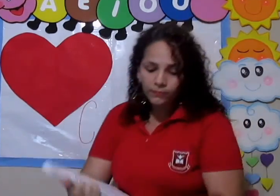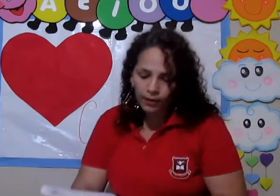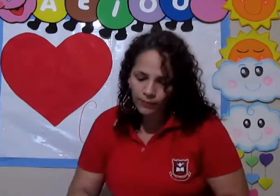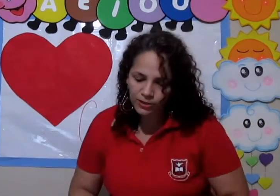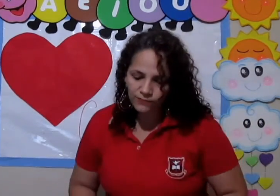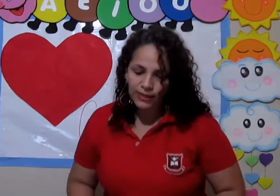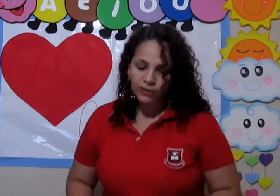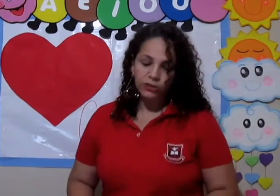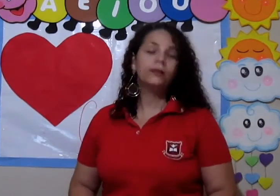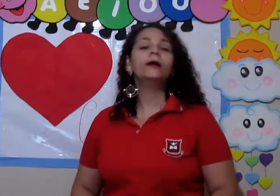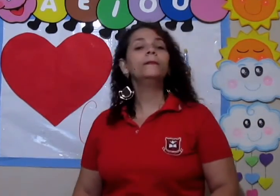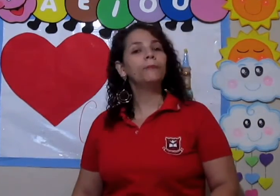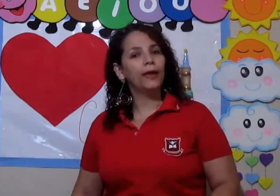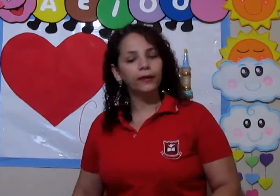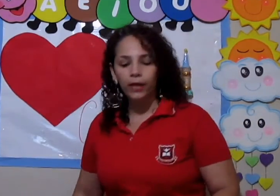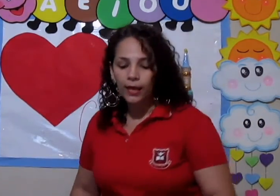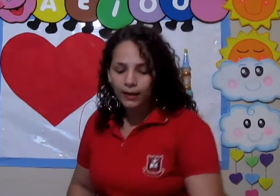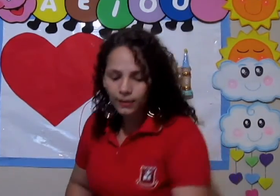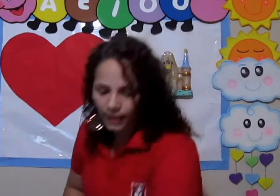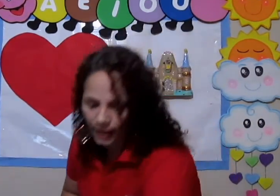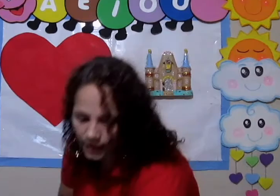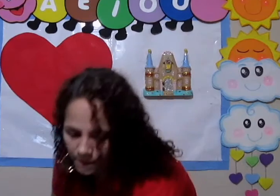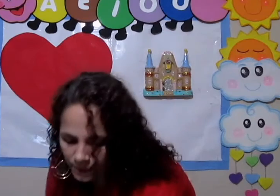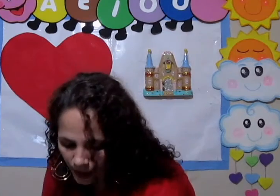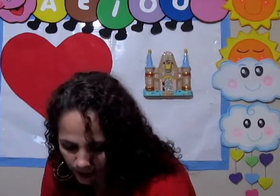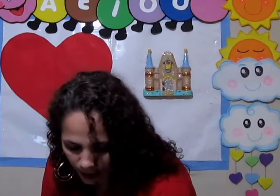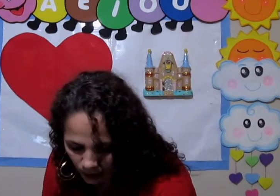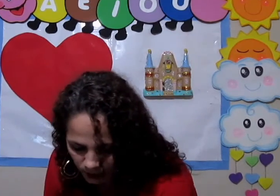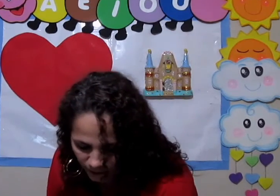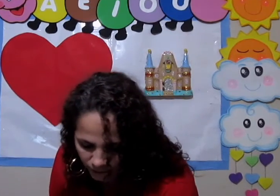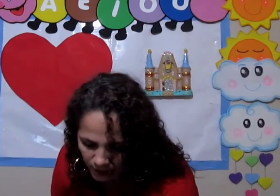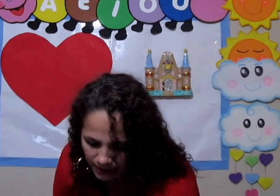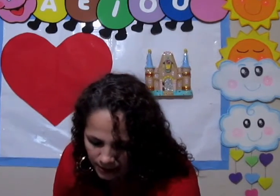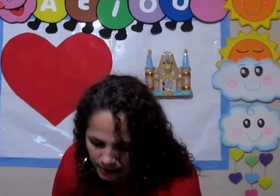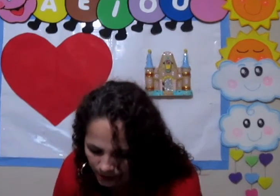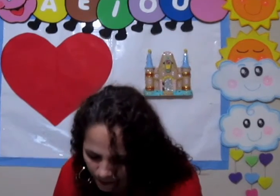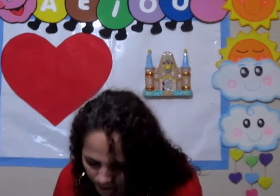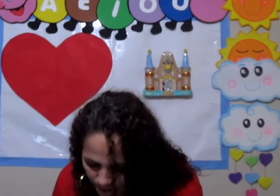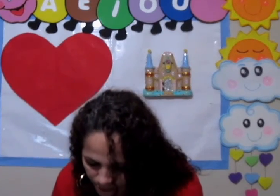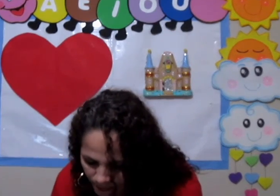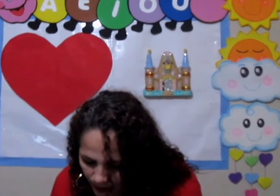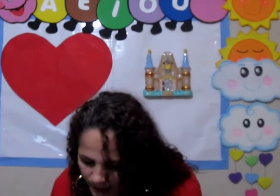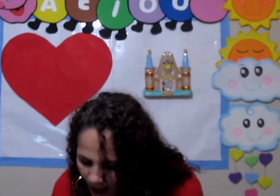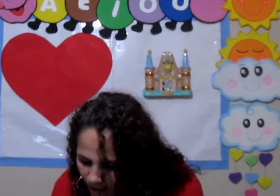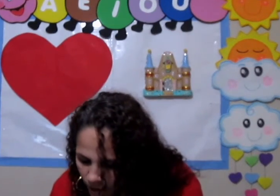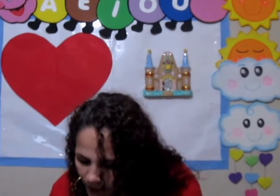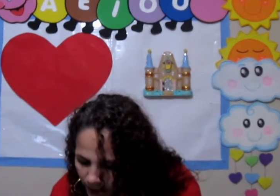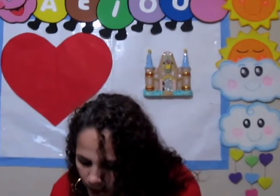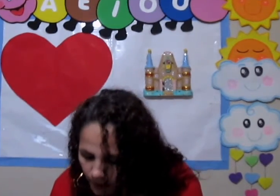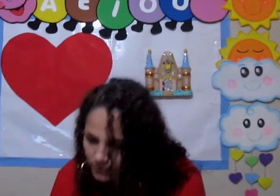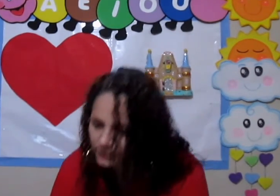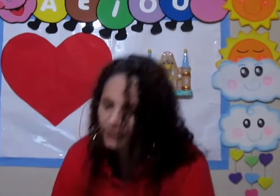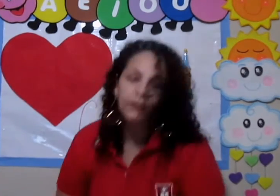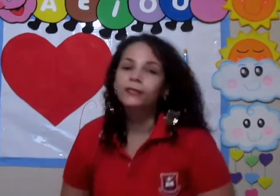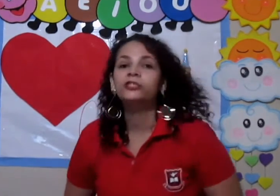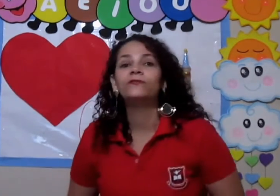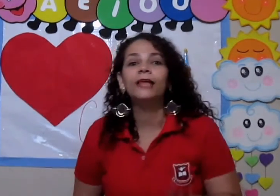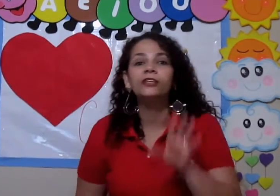uma atividade também lá na nossa folhinha. Na folhinha tem uma atividade